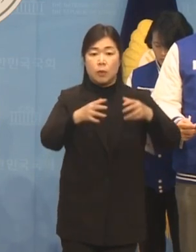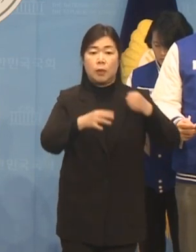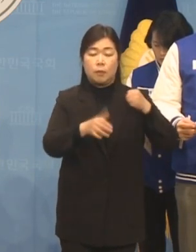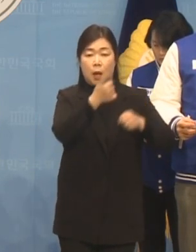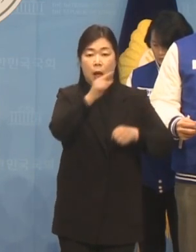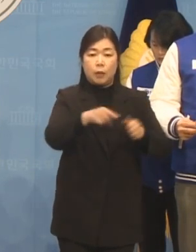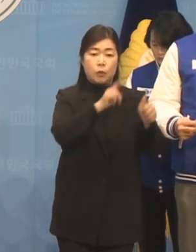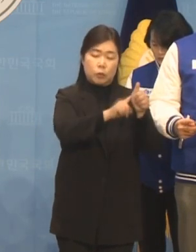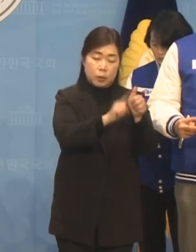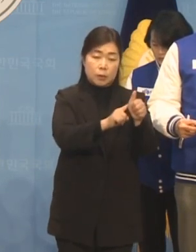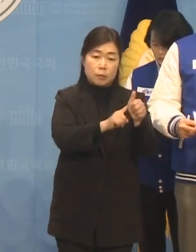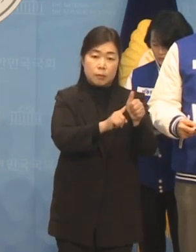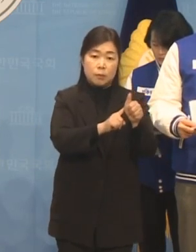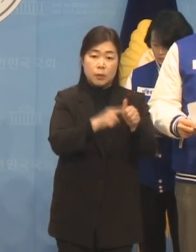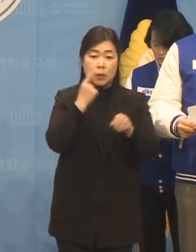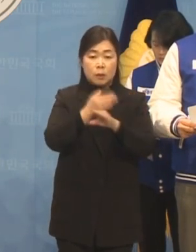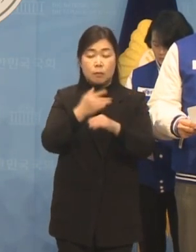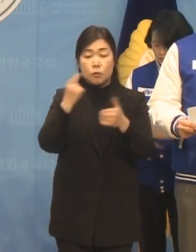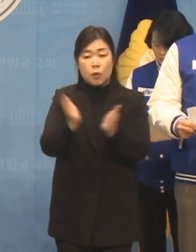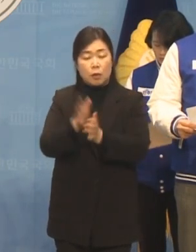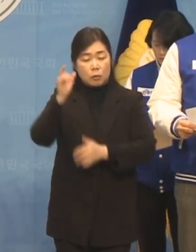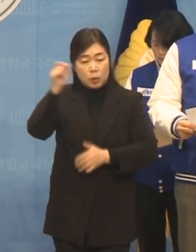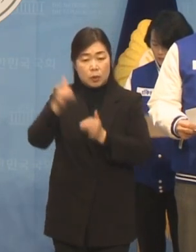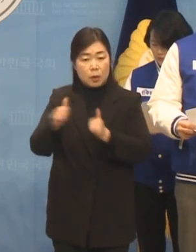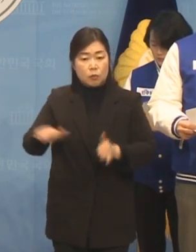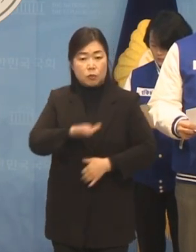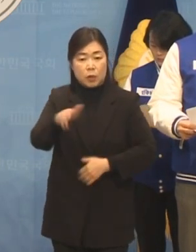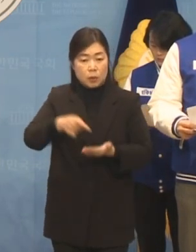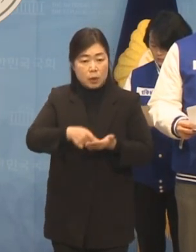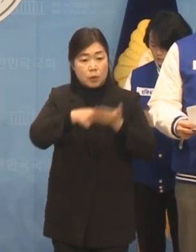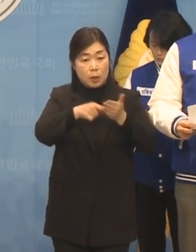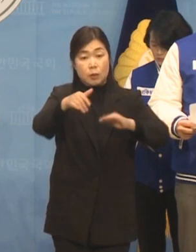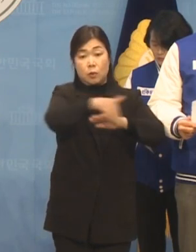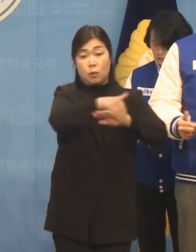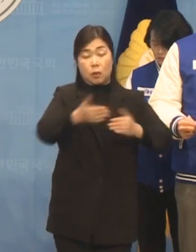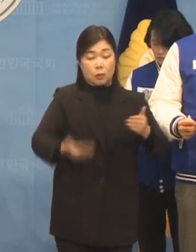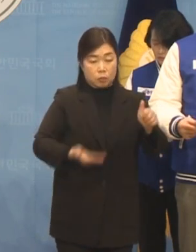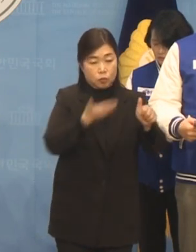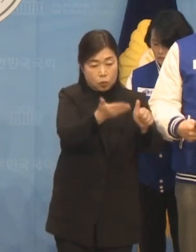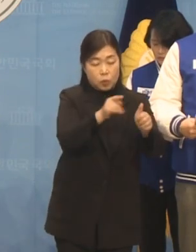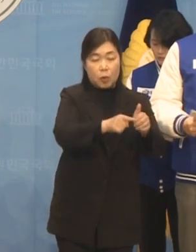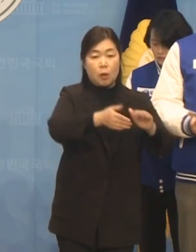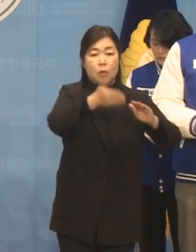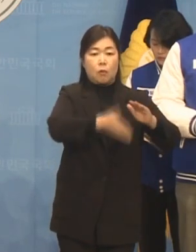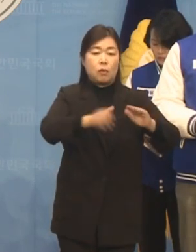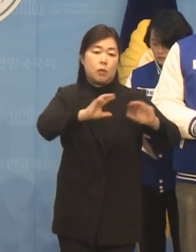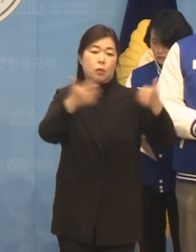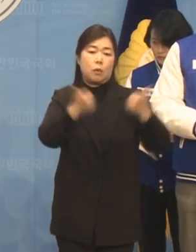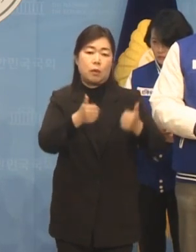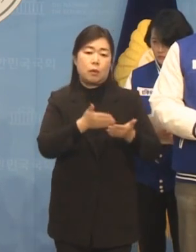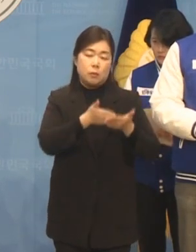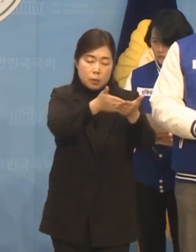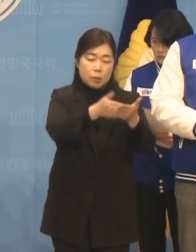비대위원장께 더불어민주당 영입인재들이 저희가 제시할 정책들에 대해서 공개 토론을 할 것을